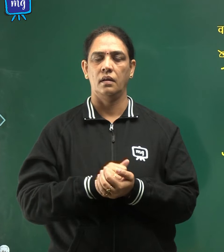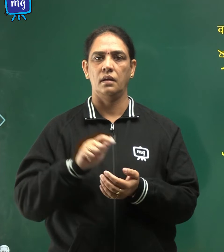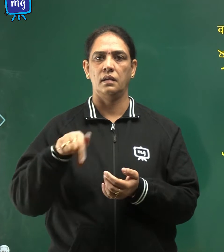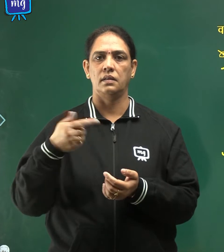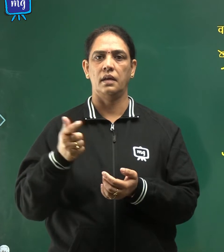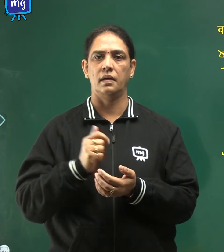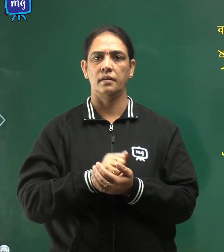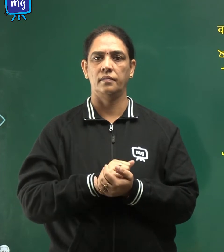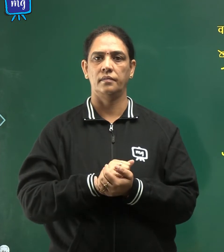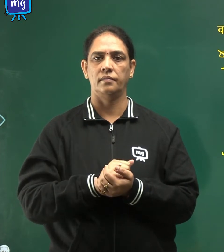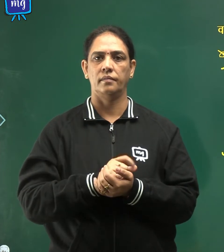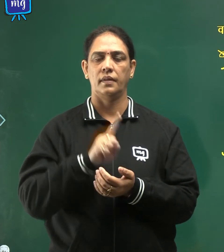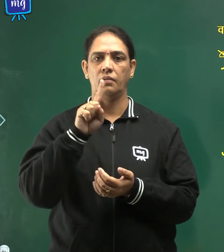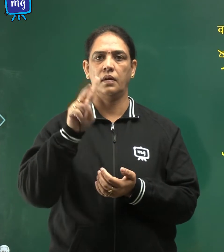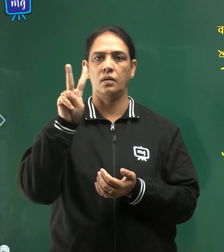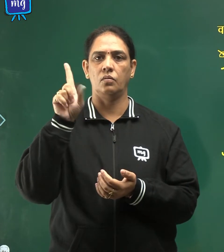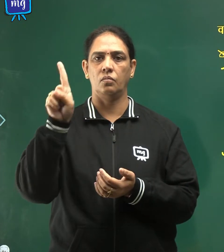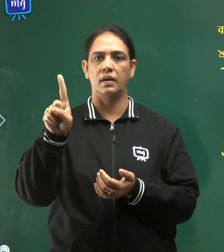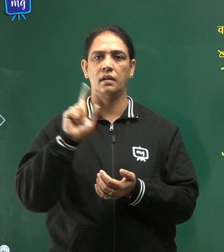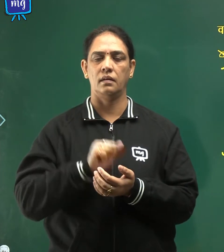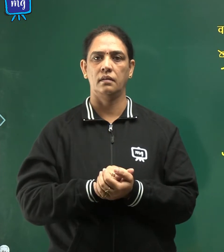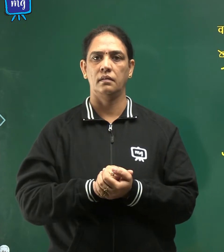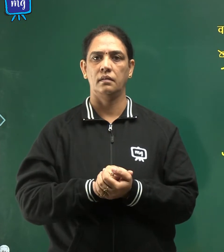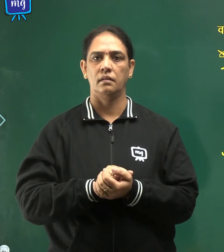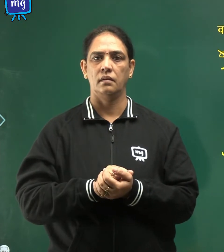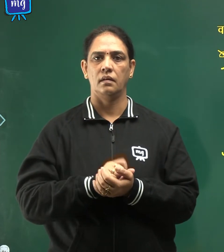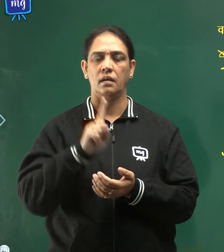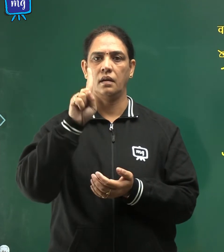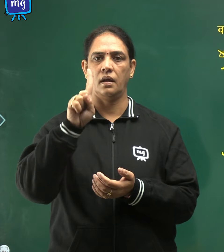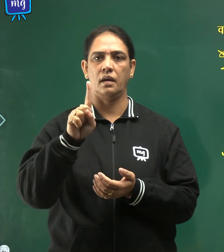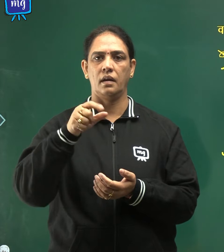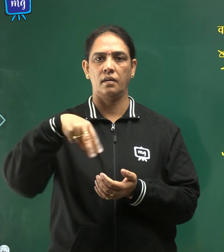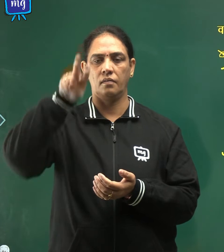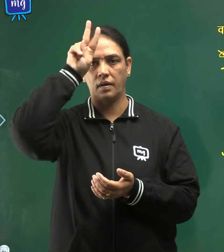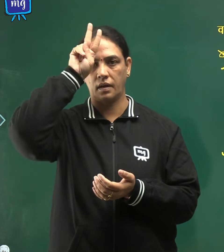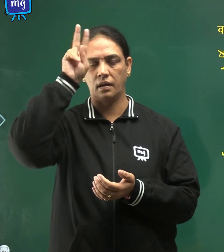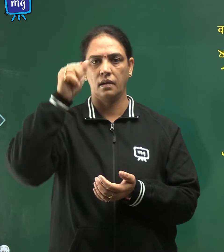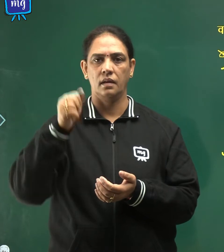इसलिए 121 एक वर्ग संख्या